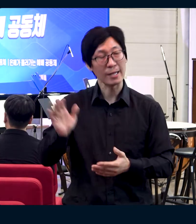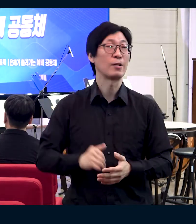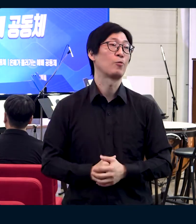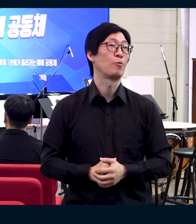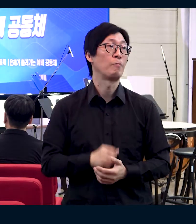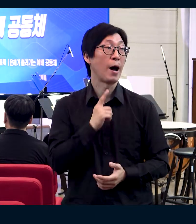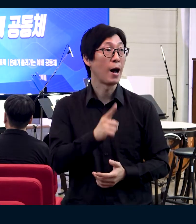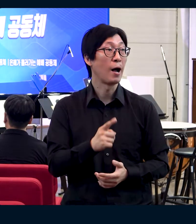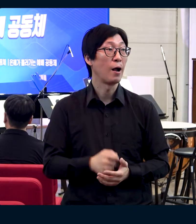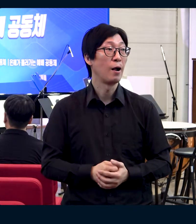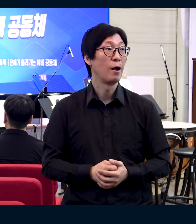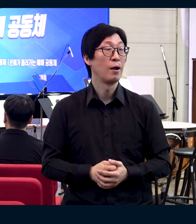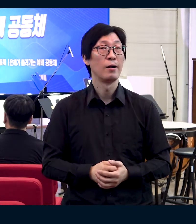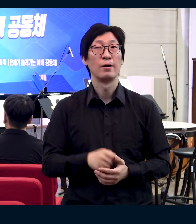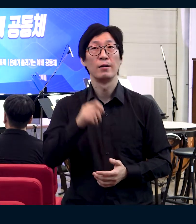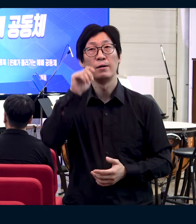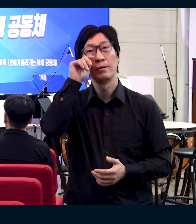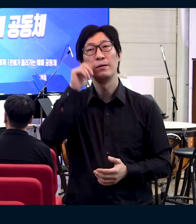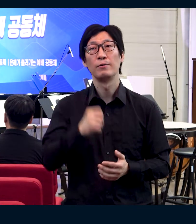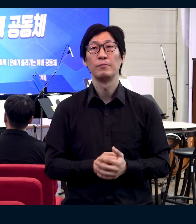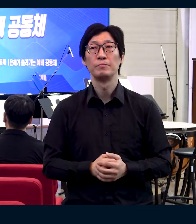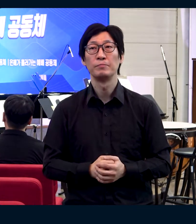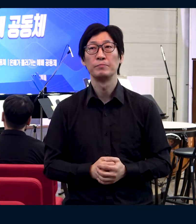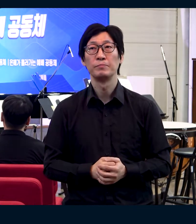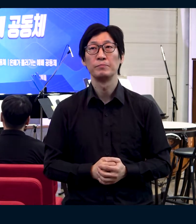아니하셨으니. 언제 그렇게 말씀하셨어요?